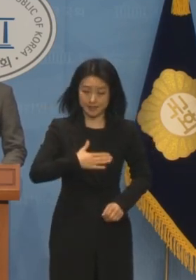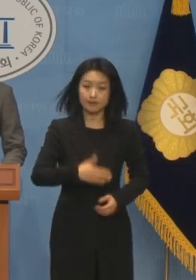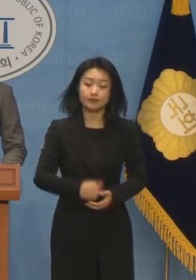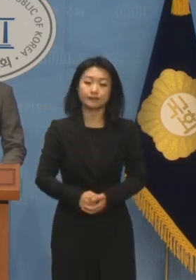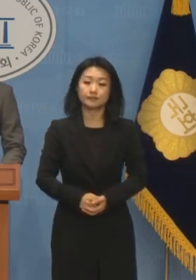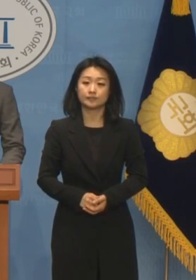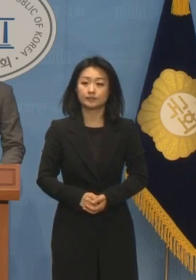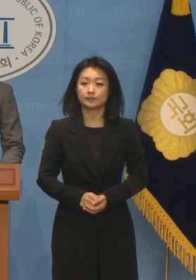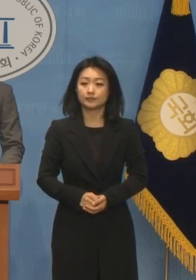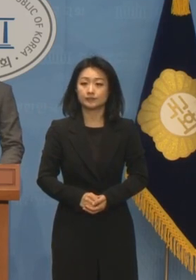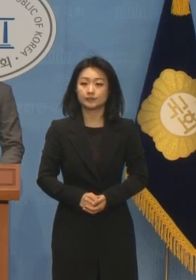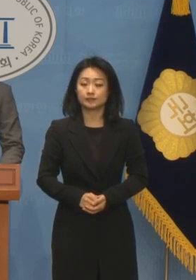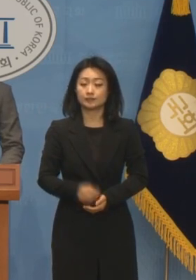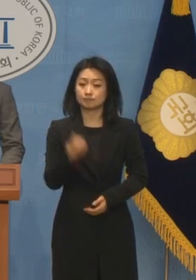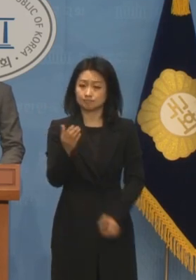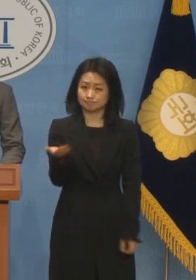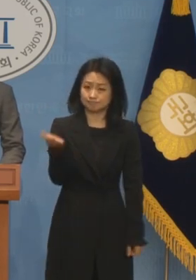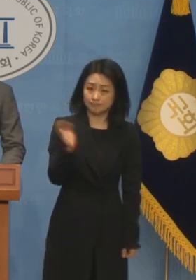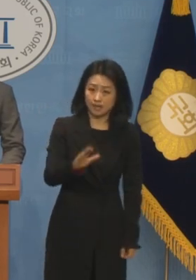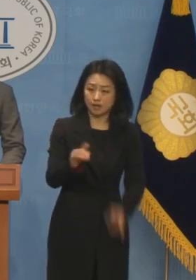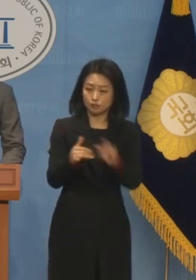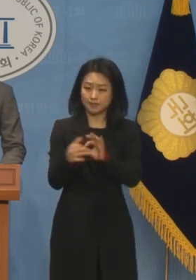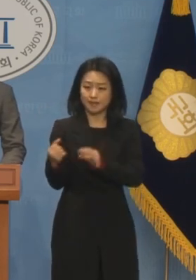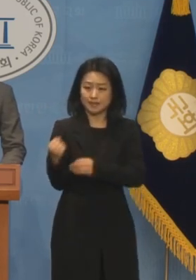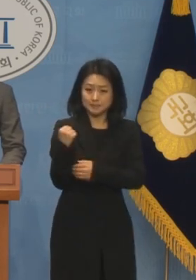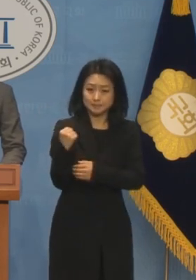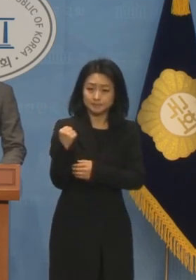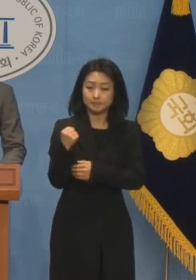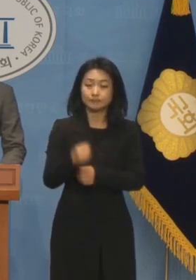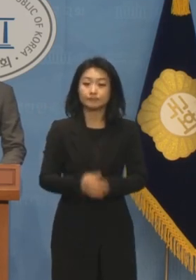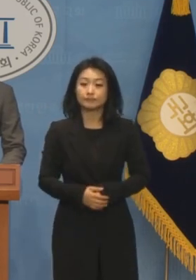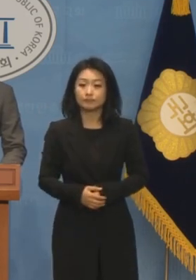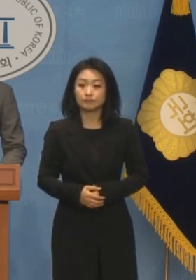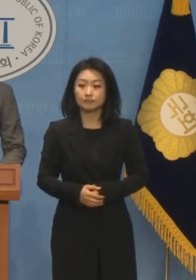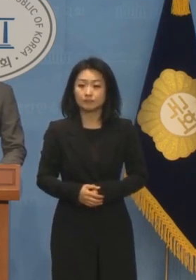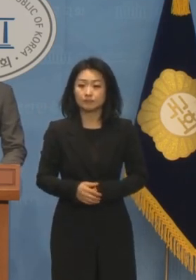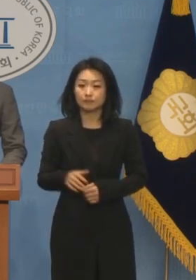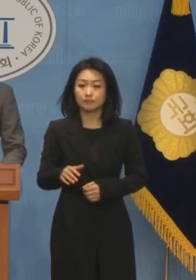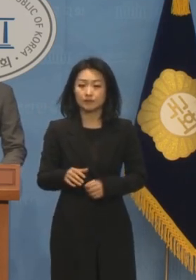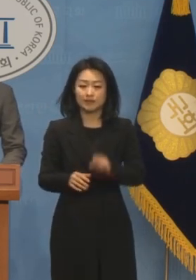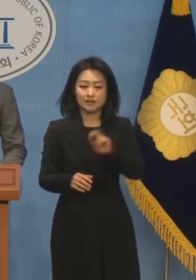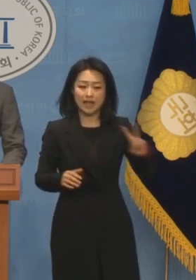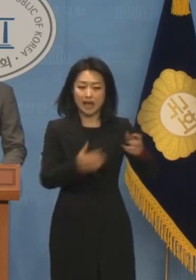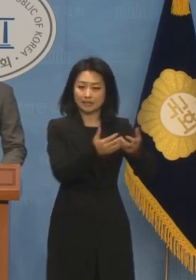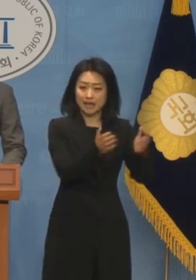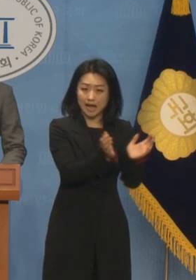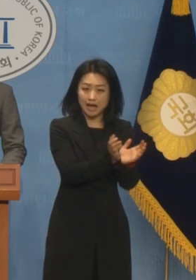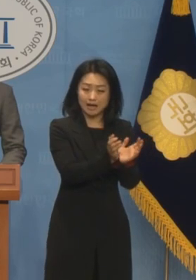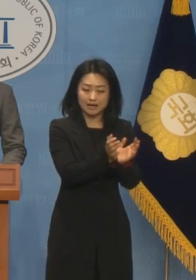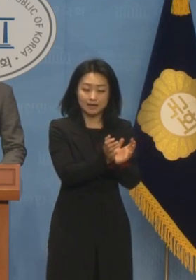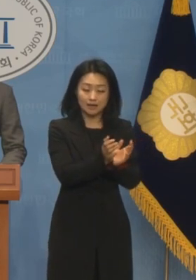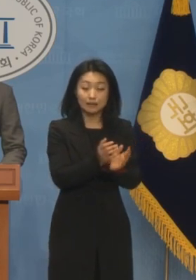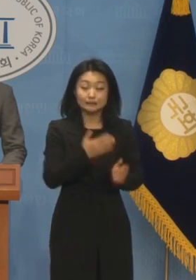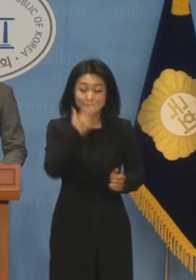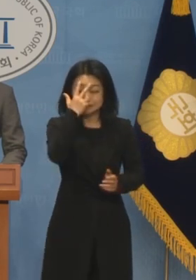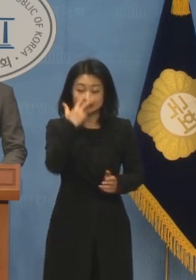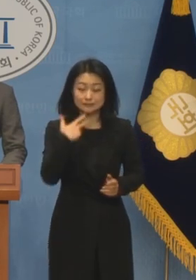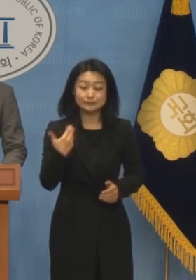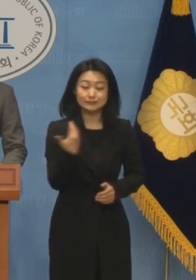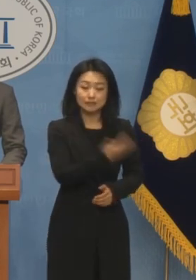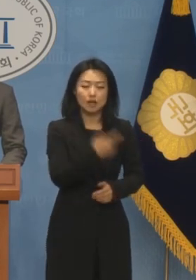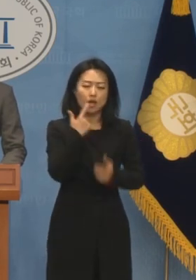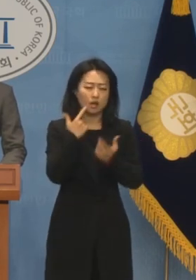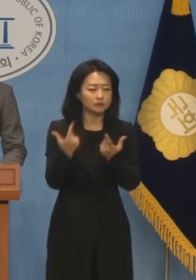사실입니다. 그럼에도 국민의힘이 마치 폭주하는 야당에게 선심 쓰는